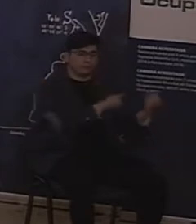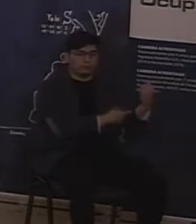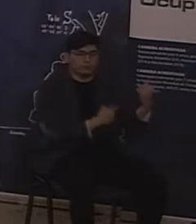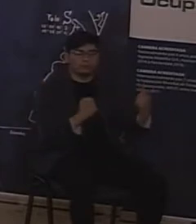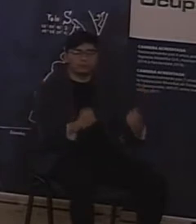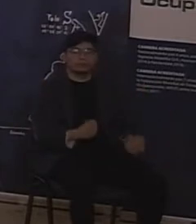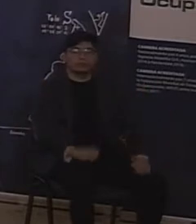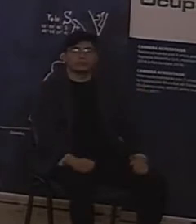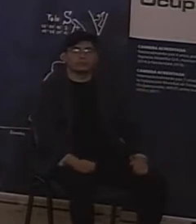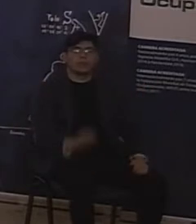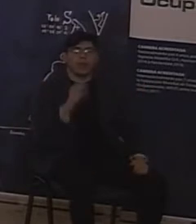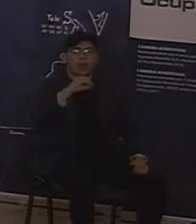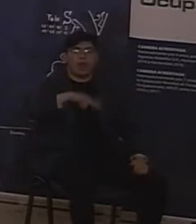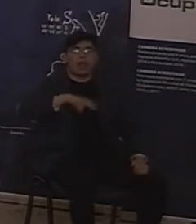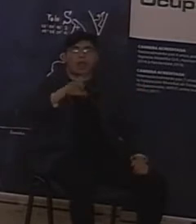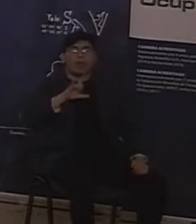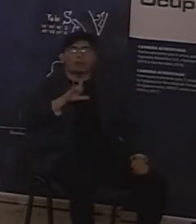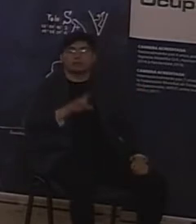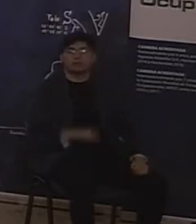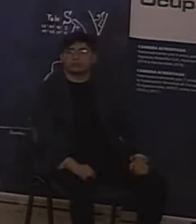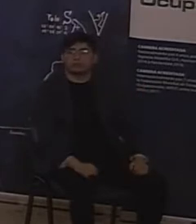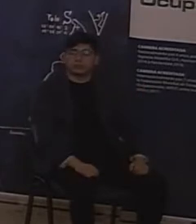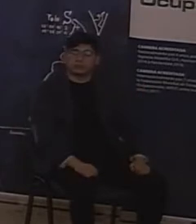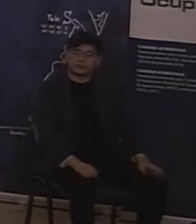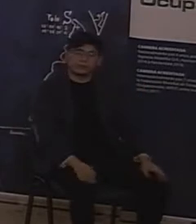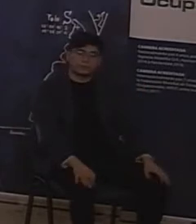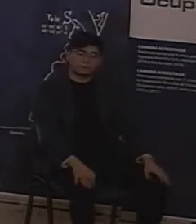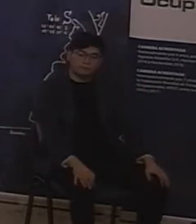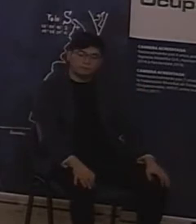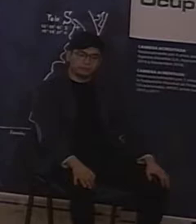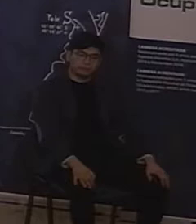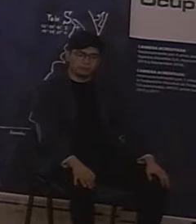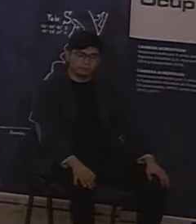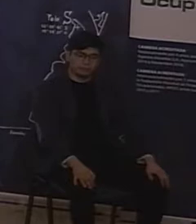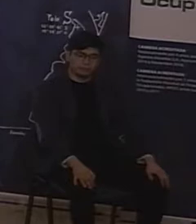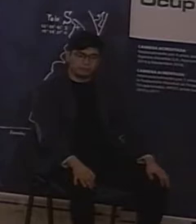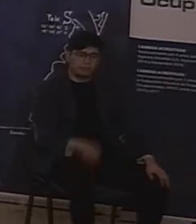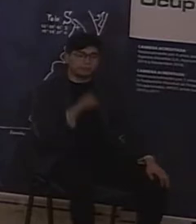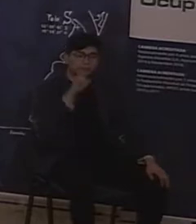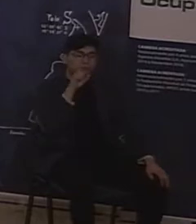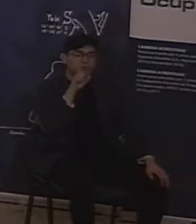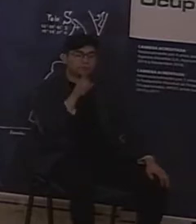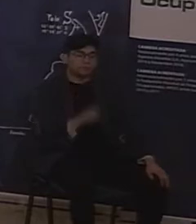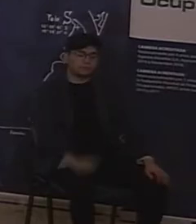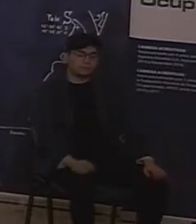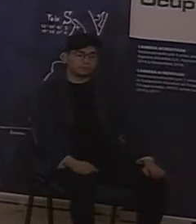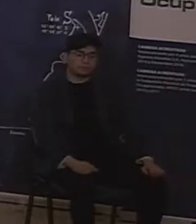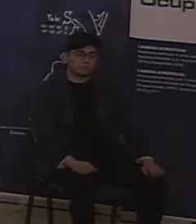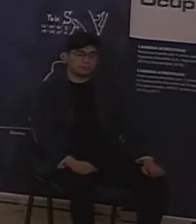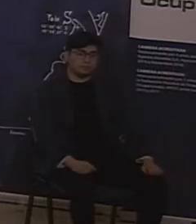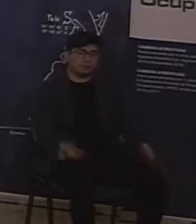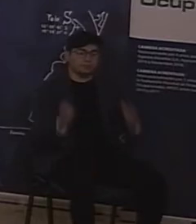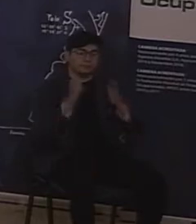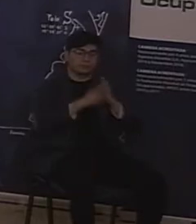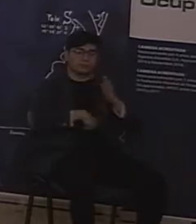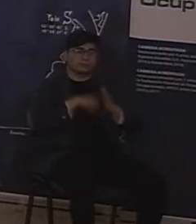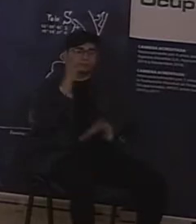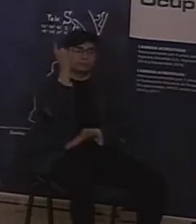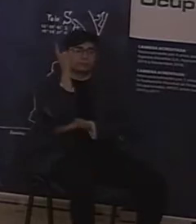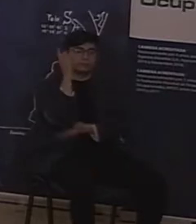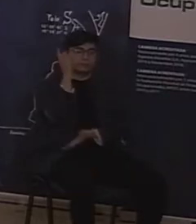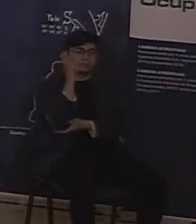organización de las naciones unidas quien en el mes de diciembre del año 2006